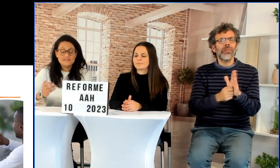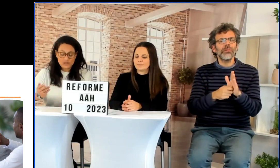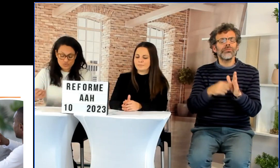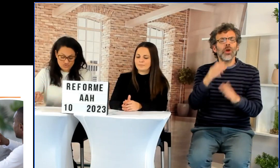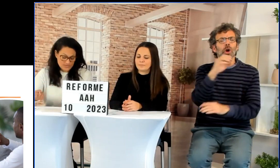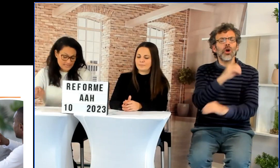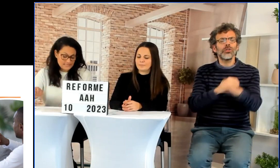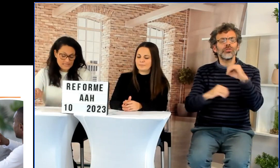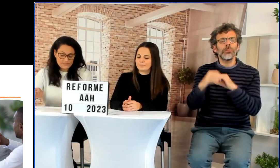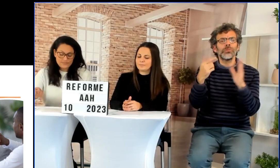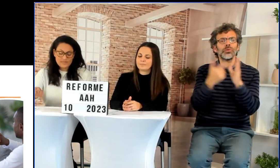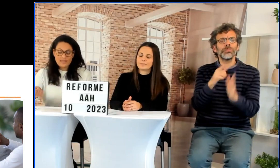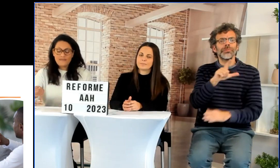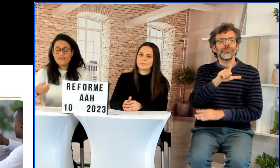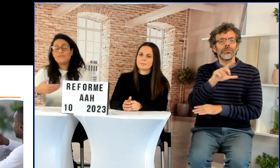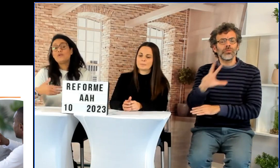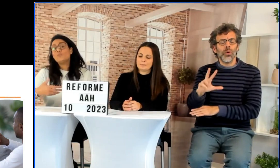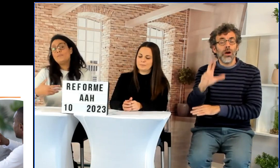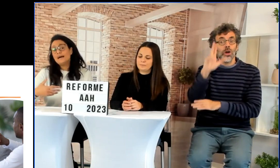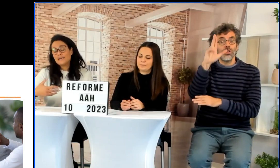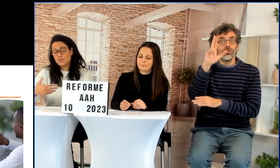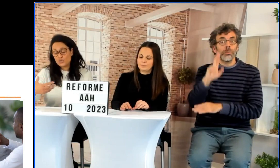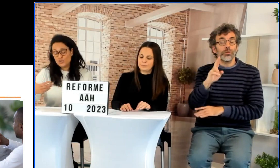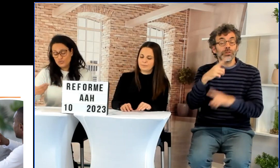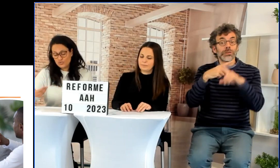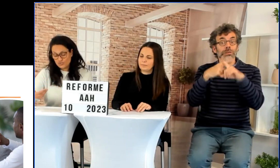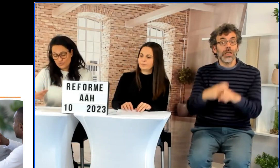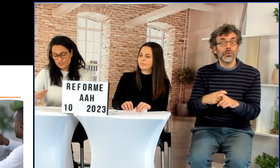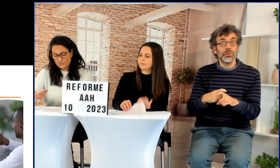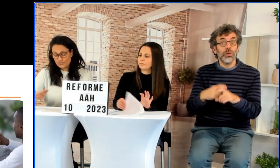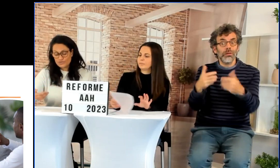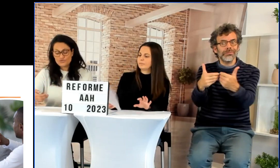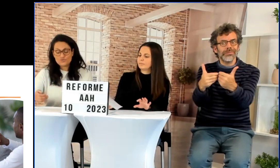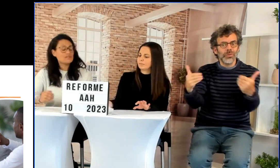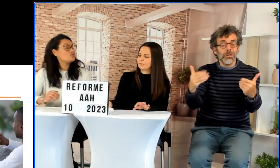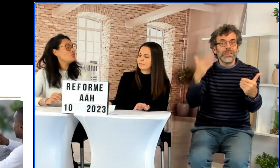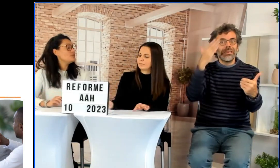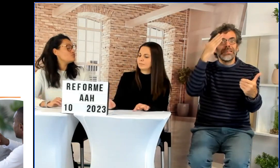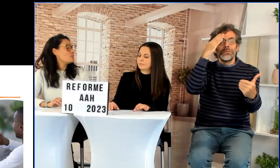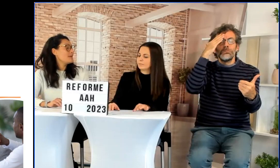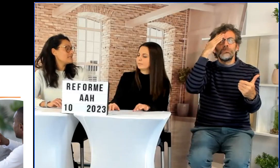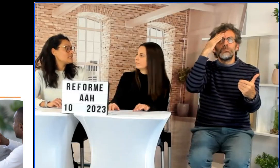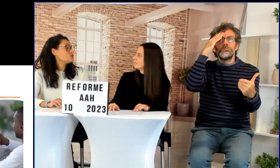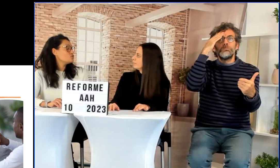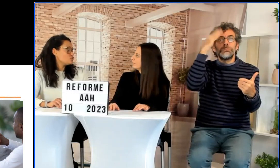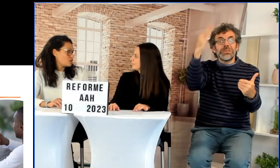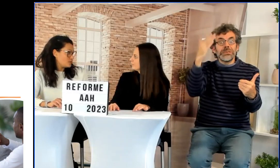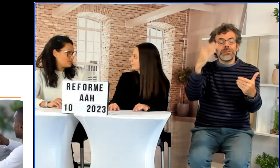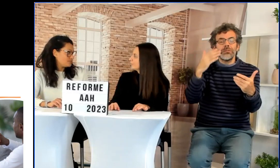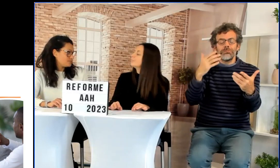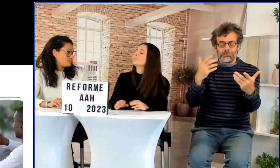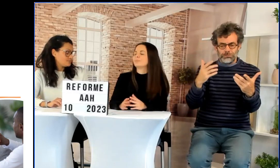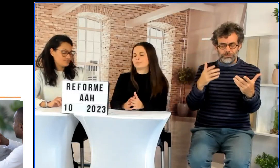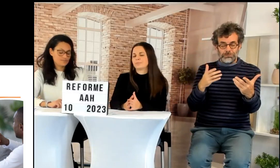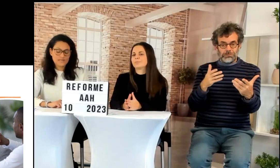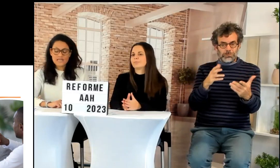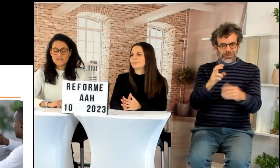calcul déconjugalisé, eh bien le barème retenu serait celui d'une personne seule,